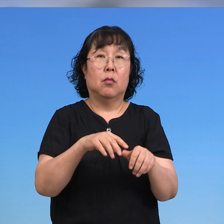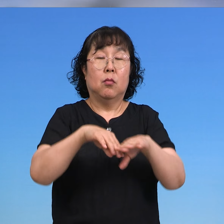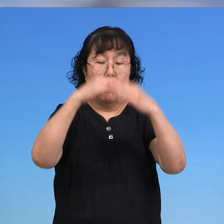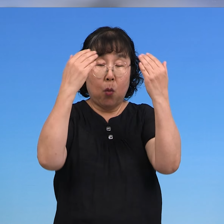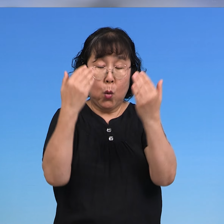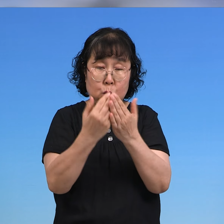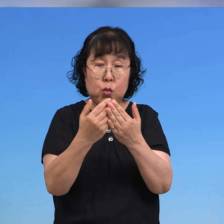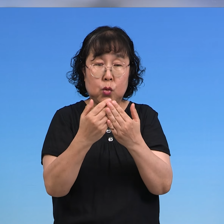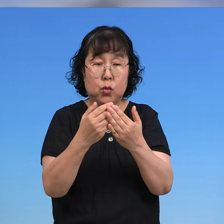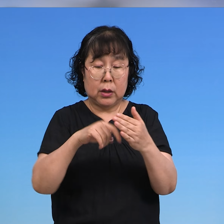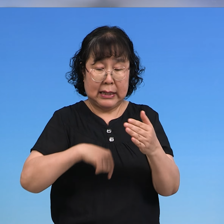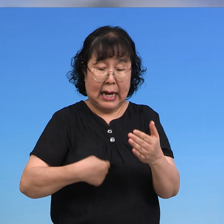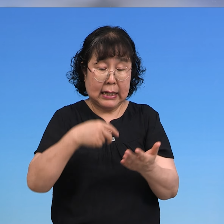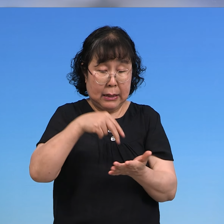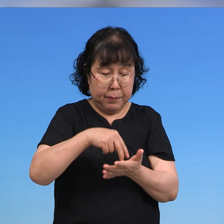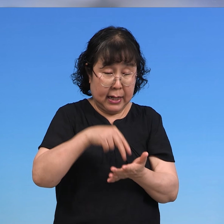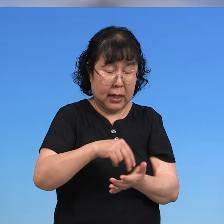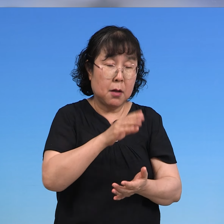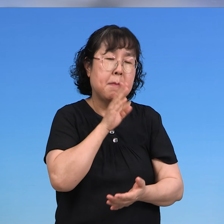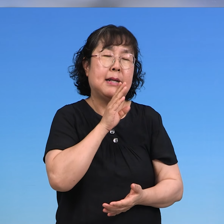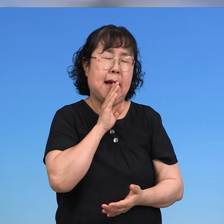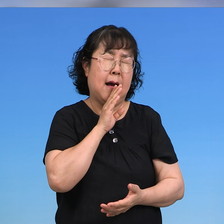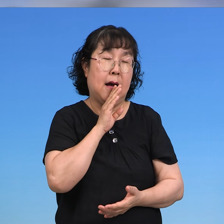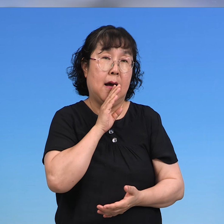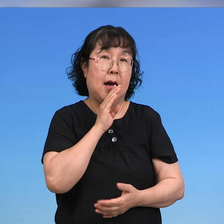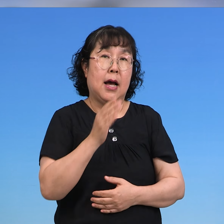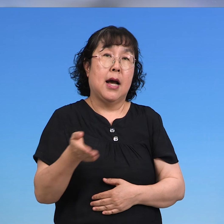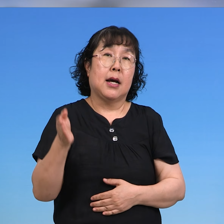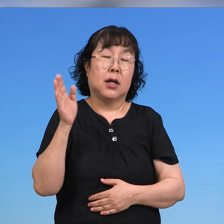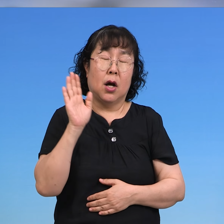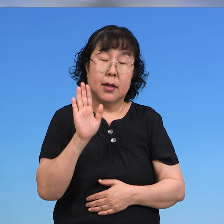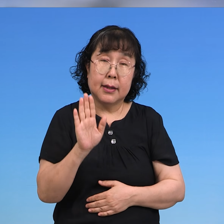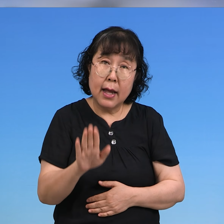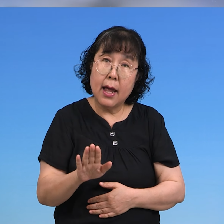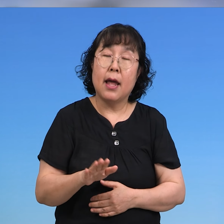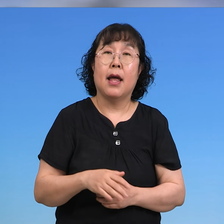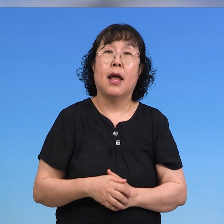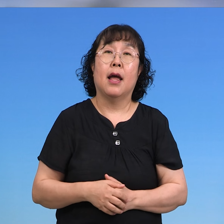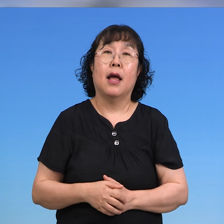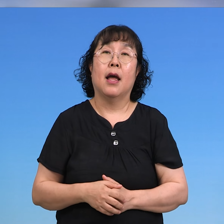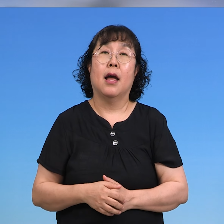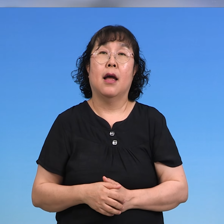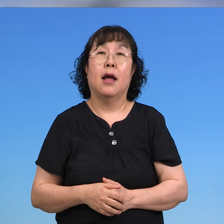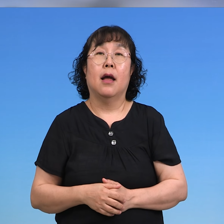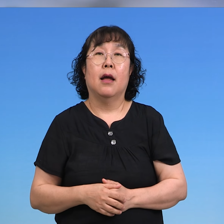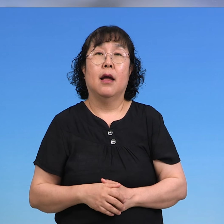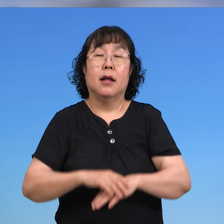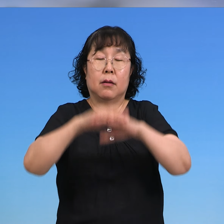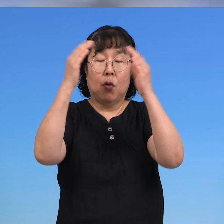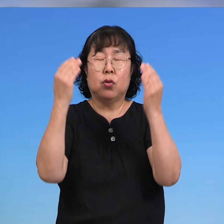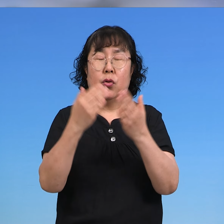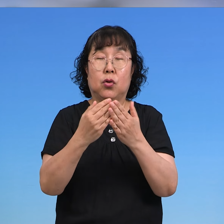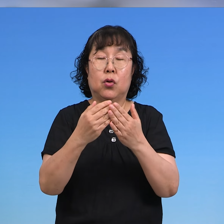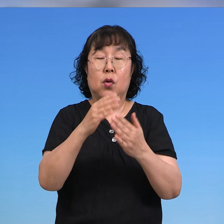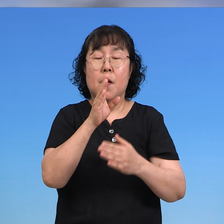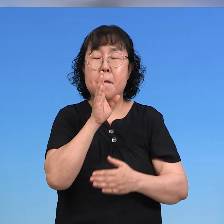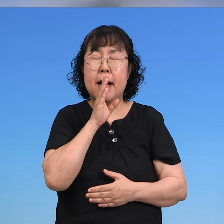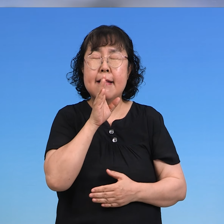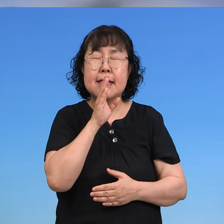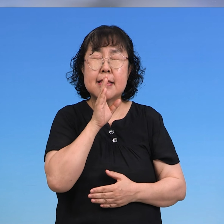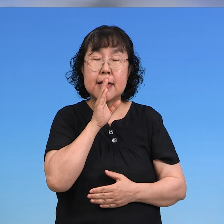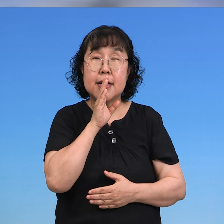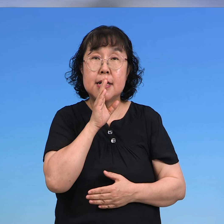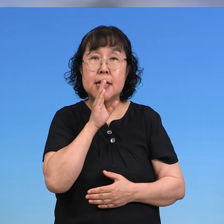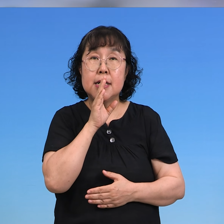다 옳은 이야기를 하고 있는 거예요. 놀라운 건요, 다 옳은 이야기로 비난하고 지적했는데 결과는